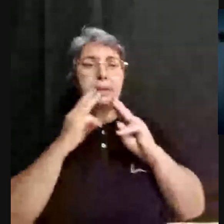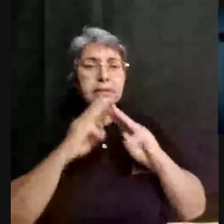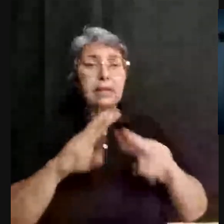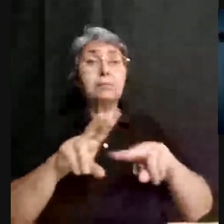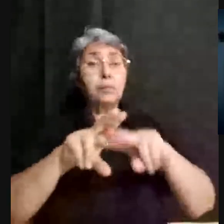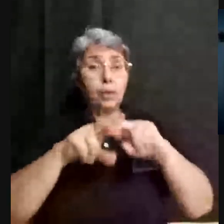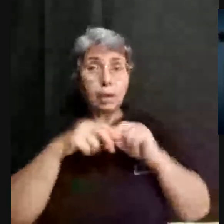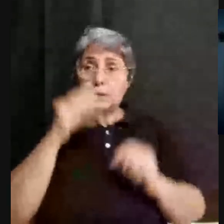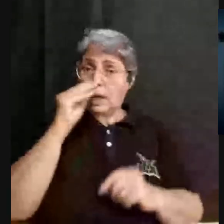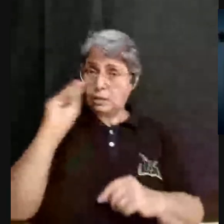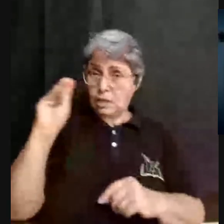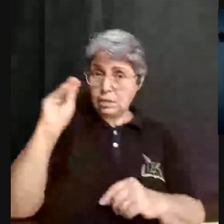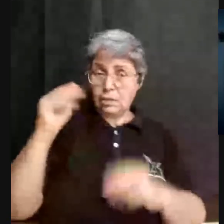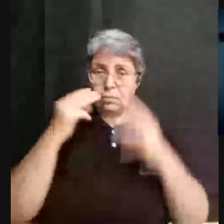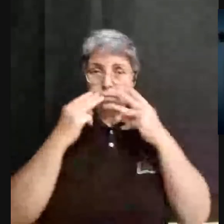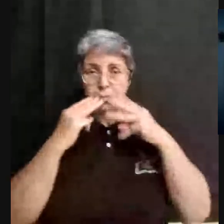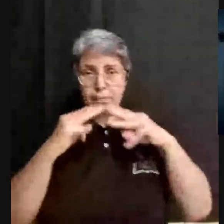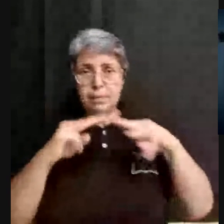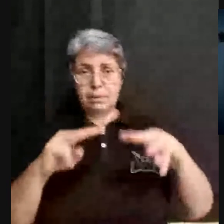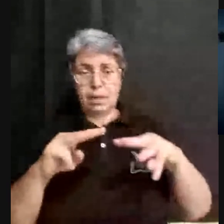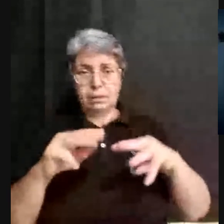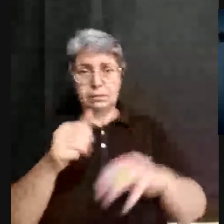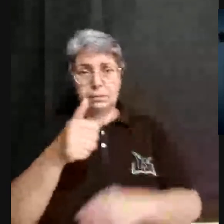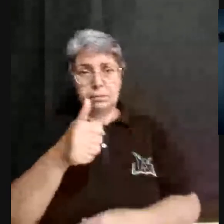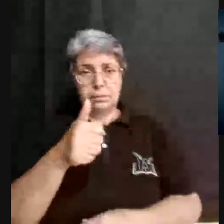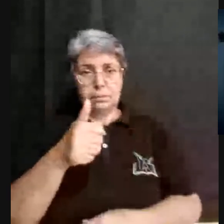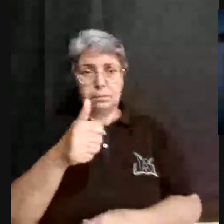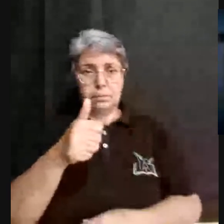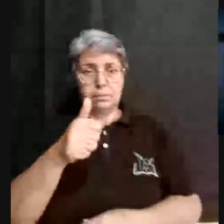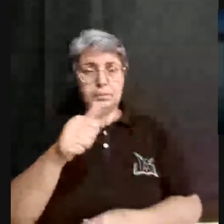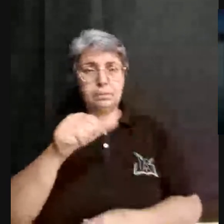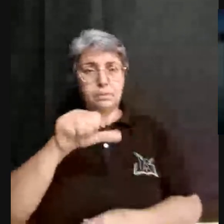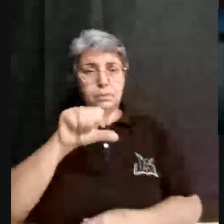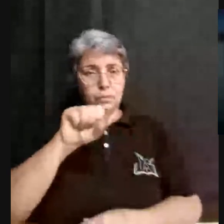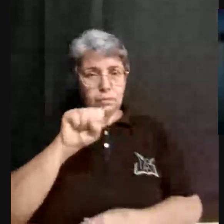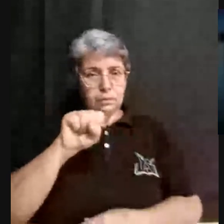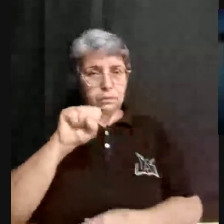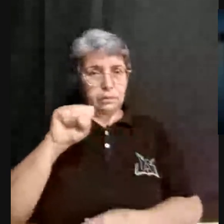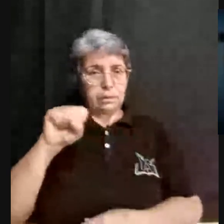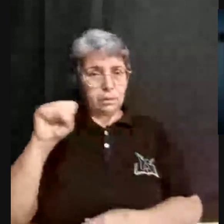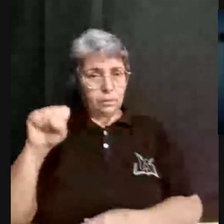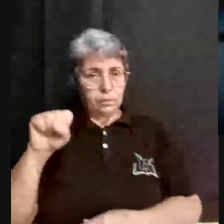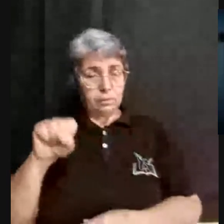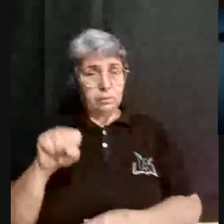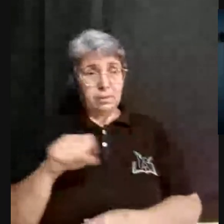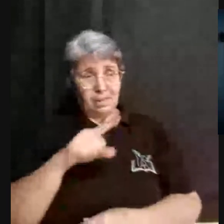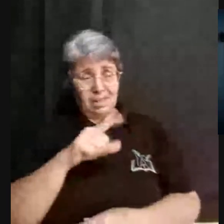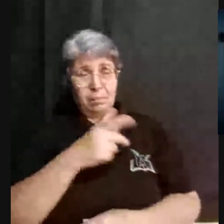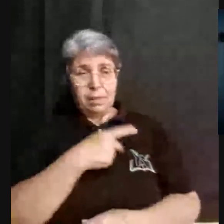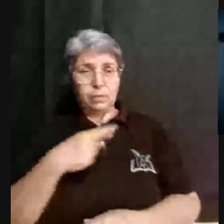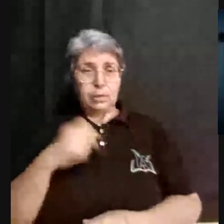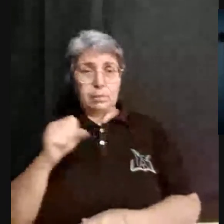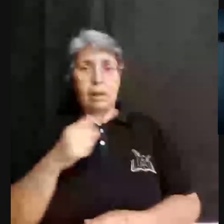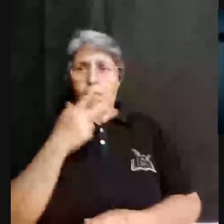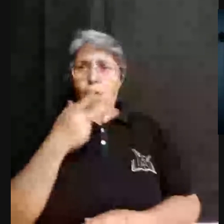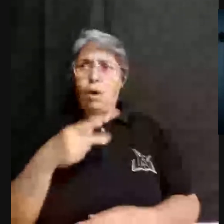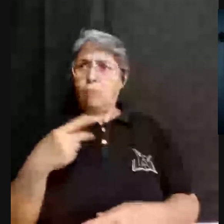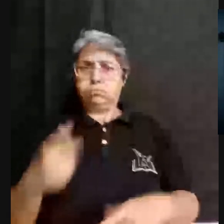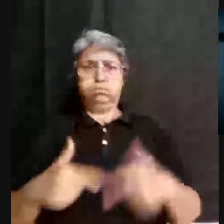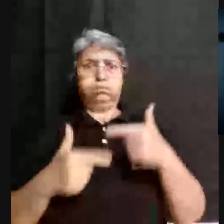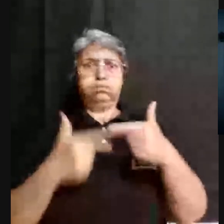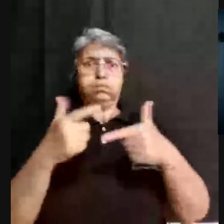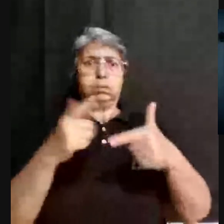1888. O irmão Smith afirma que a causa tem avançado com rapidez. Então ele